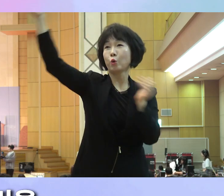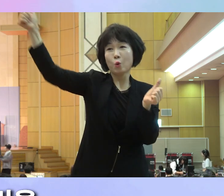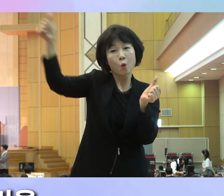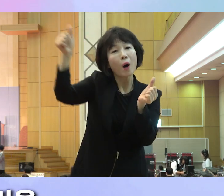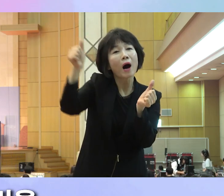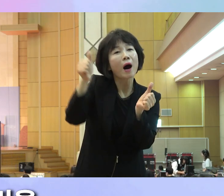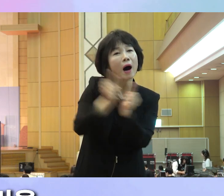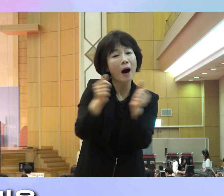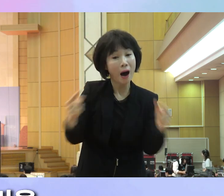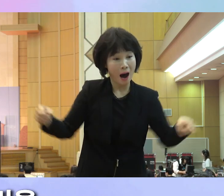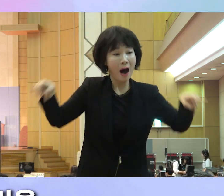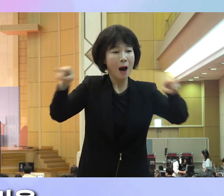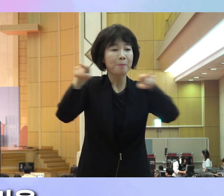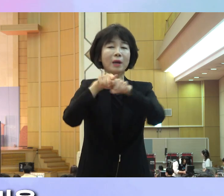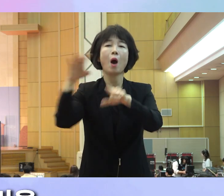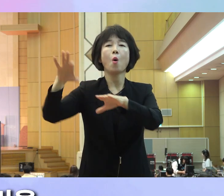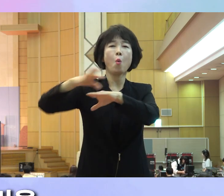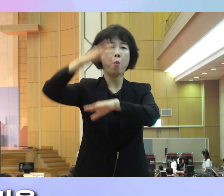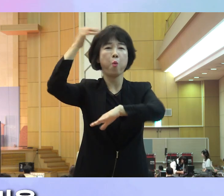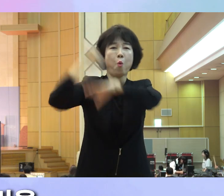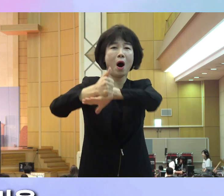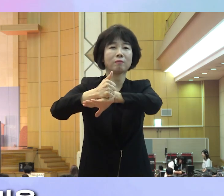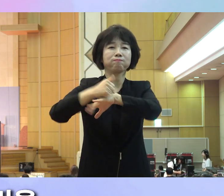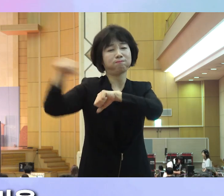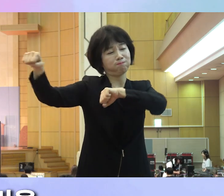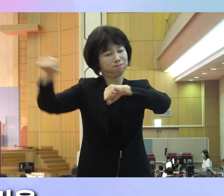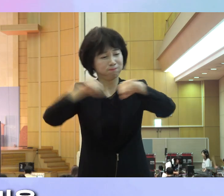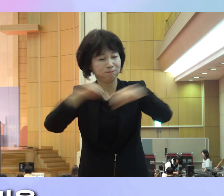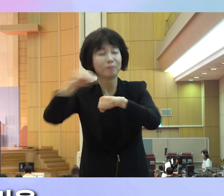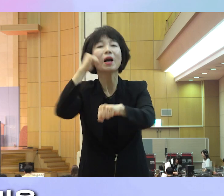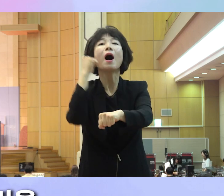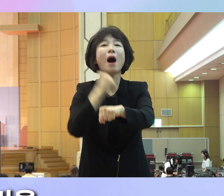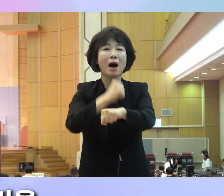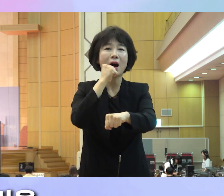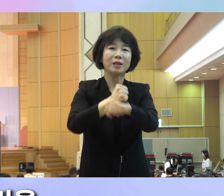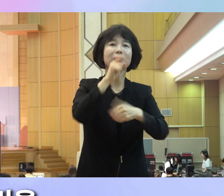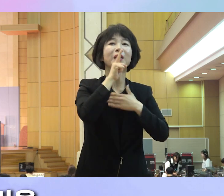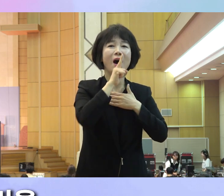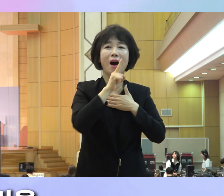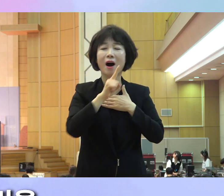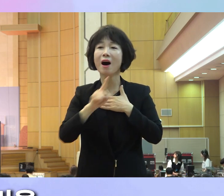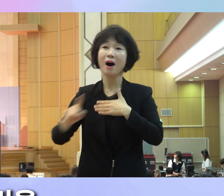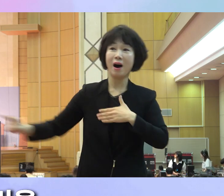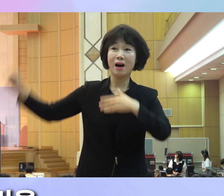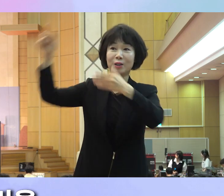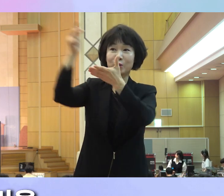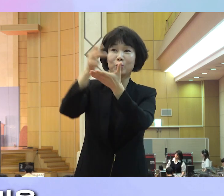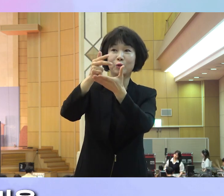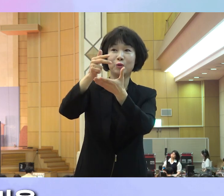영광의 주와 함께. 찬양합니다. 주께서 승전하고,